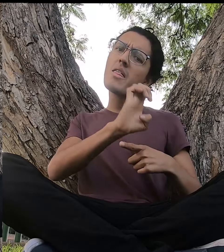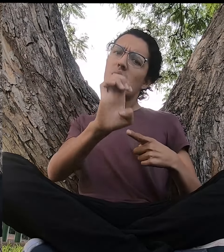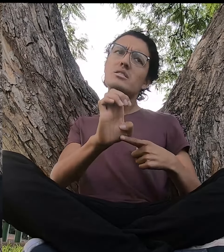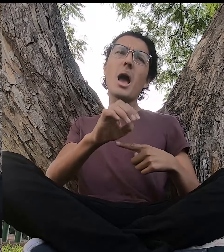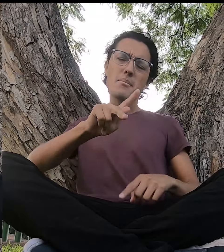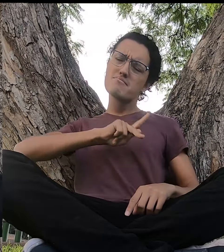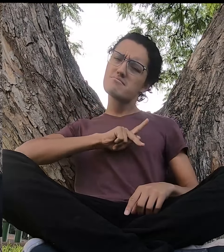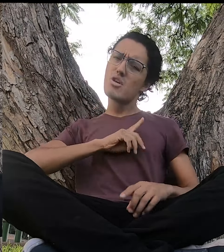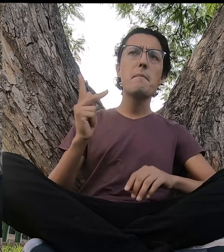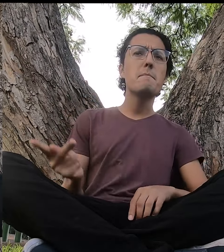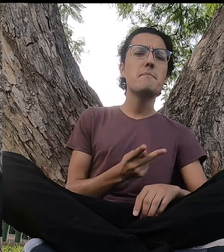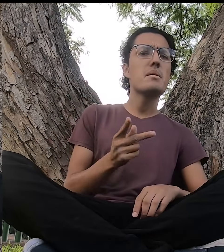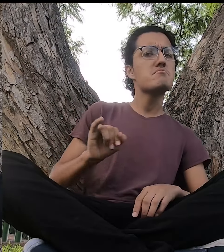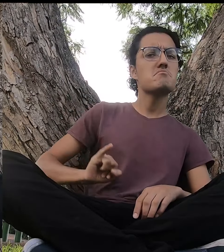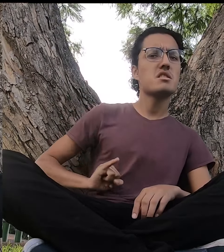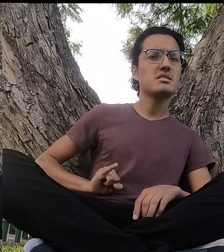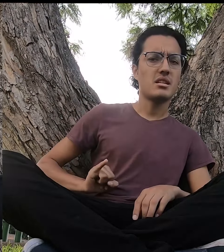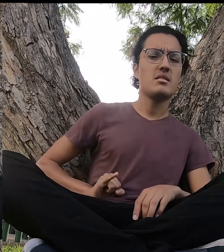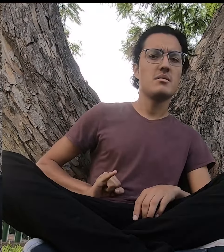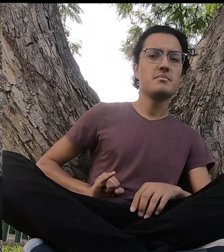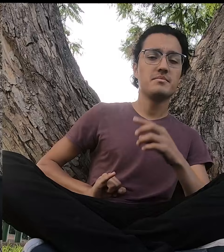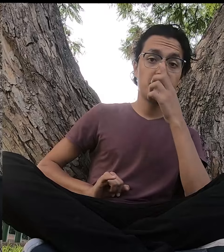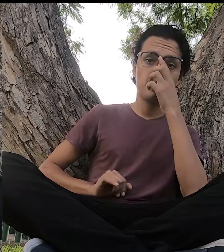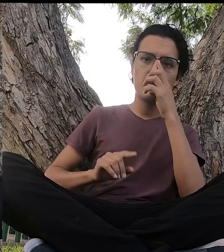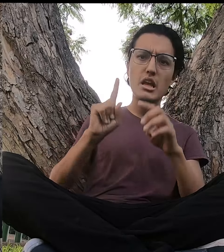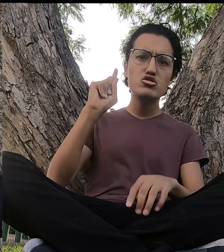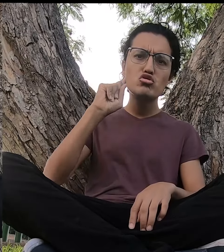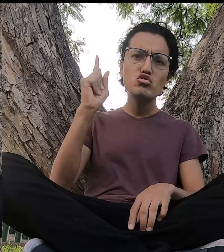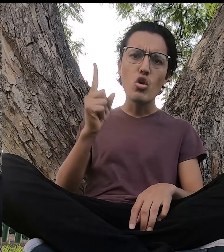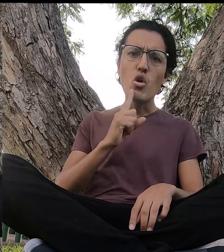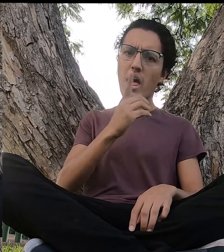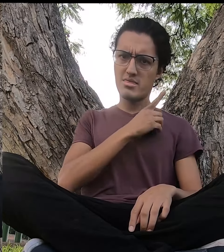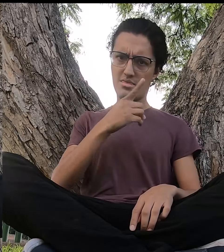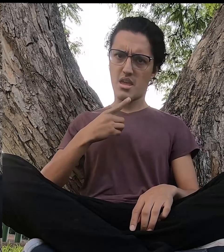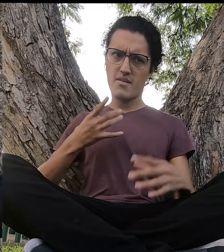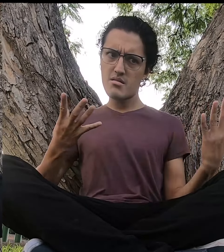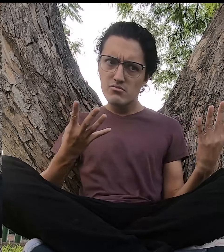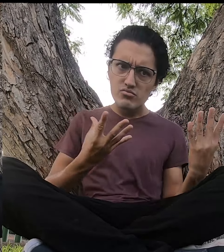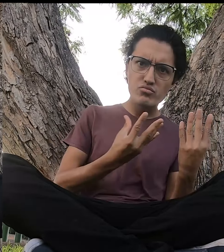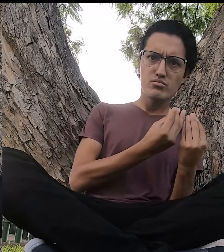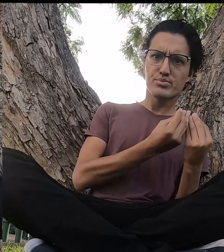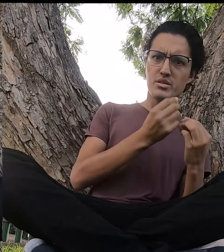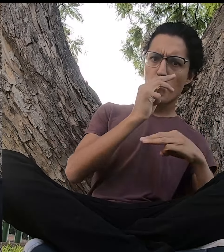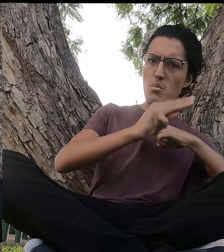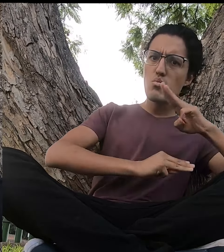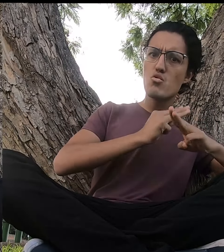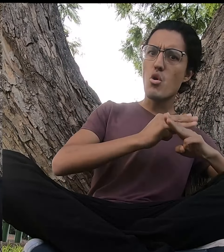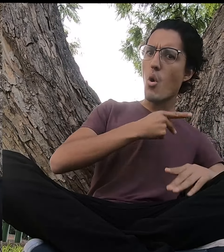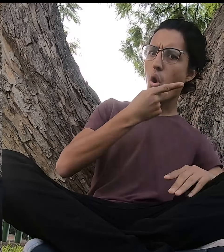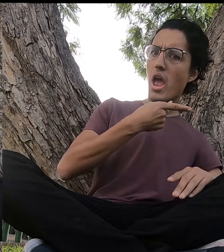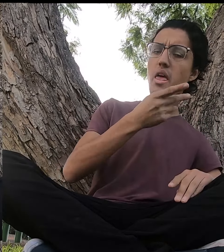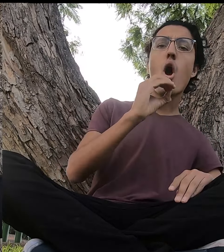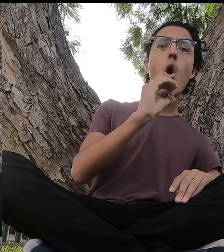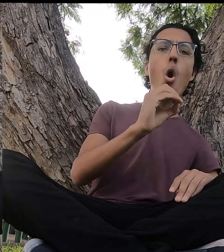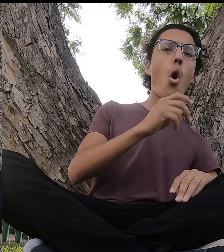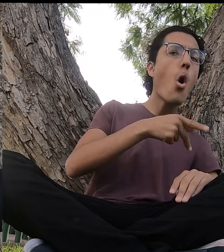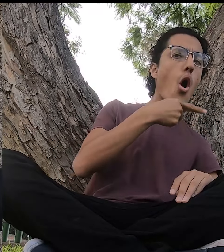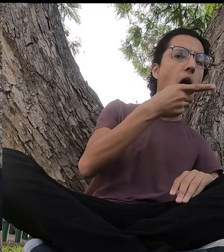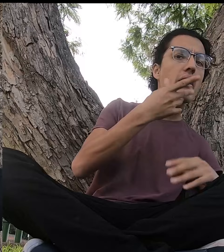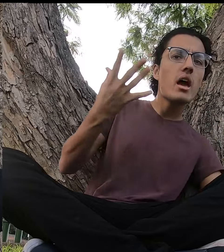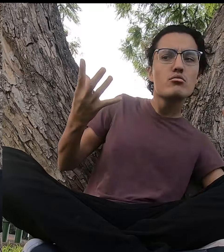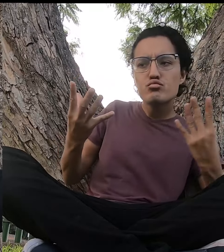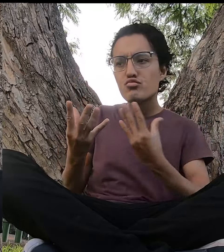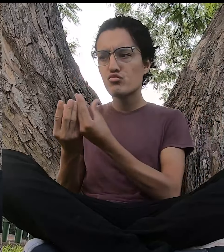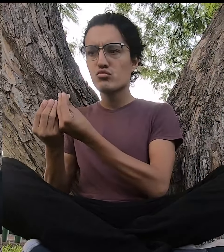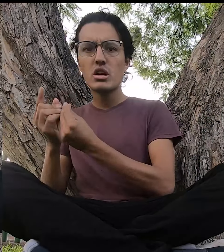a mí me surge una pregunta interesante para mí. ¿Los sordos deben adaptarse al mundo de las personas oyentes o las